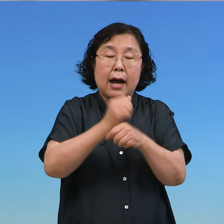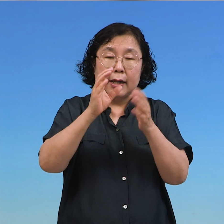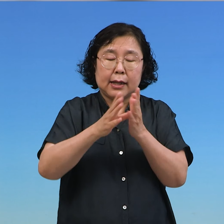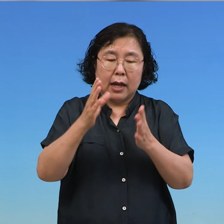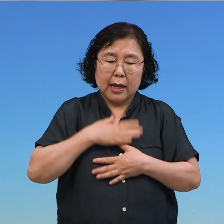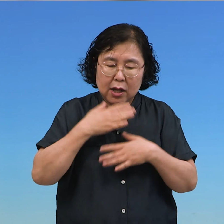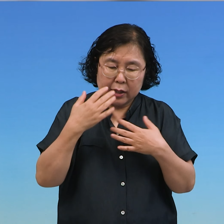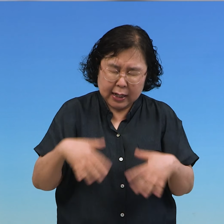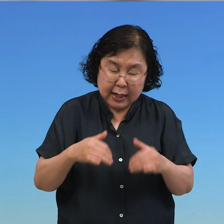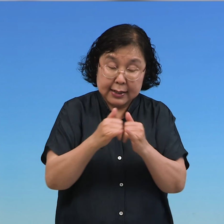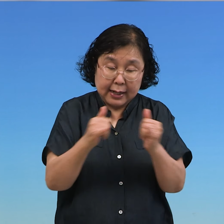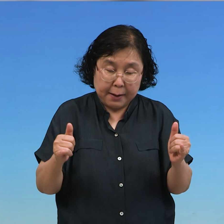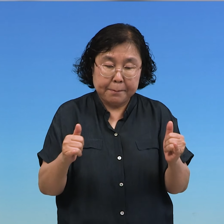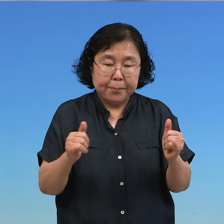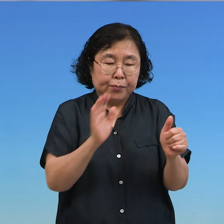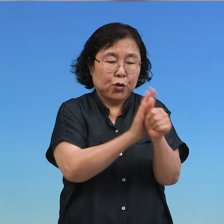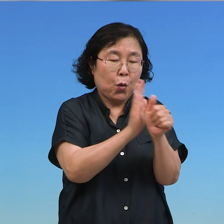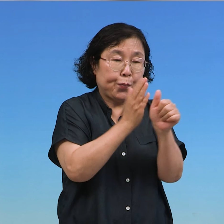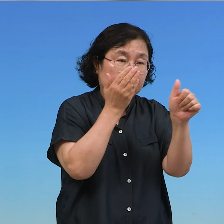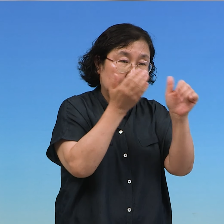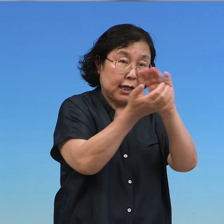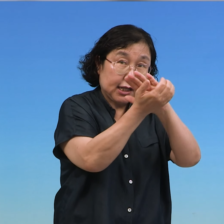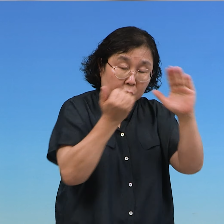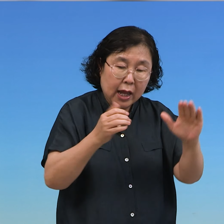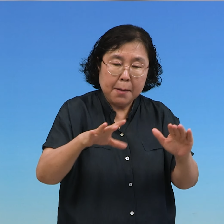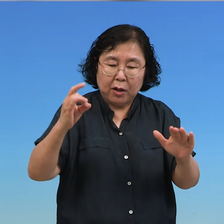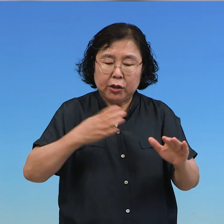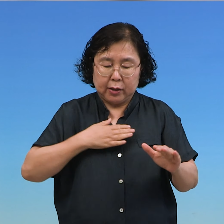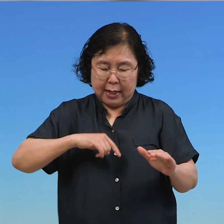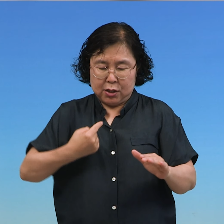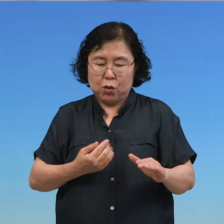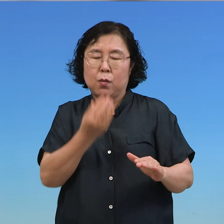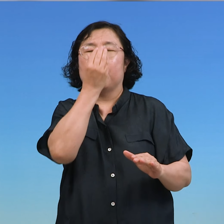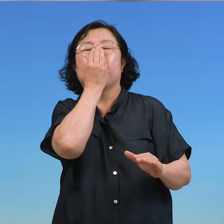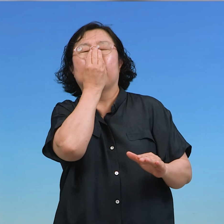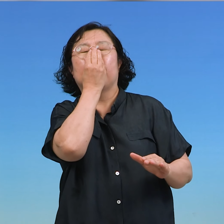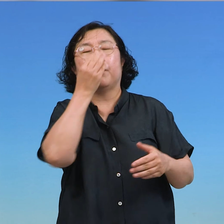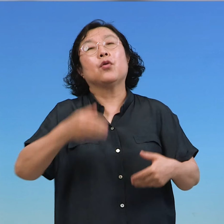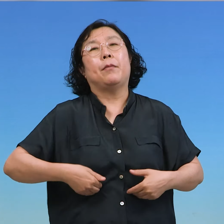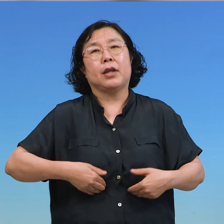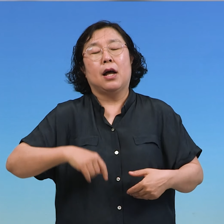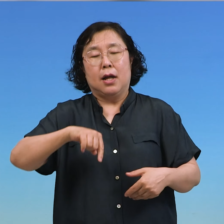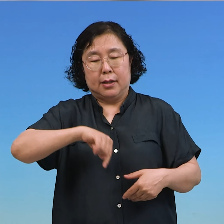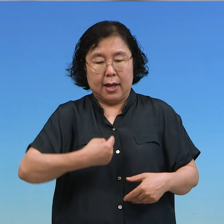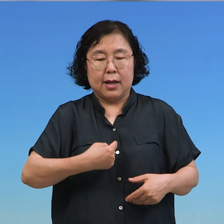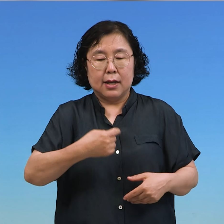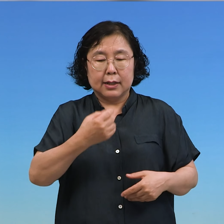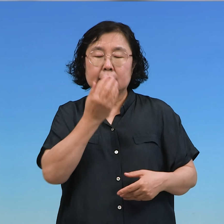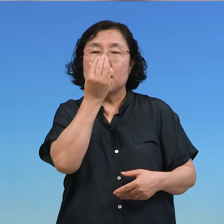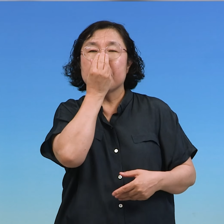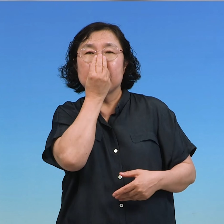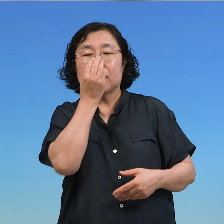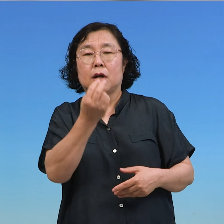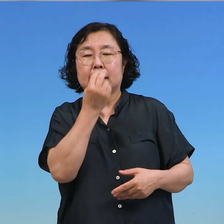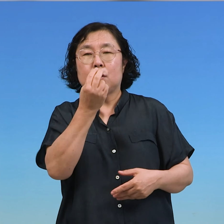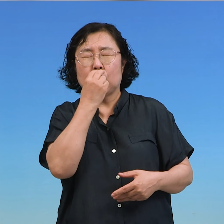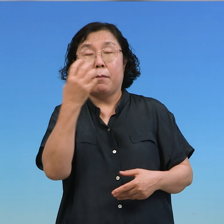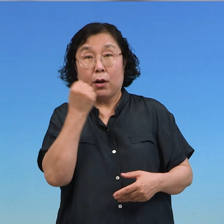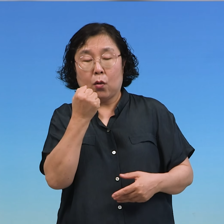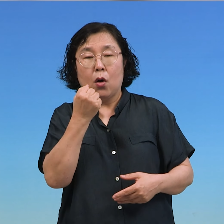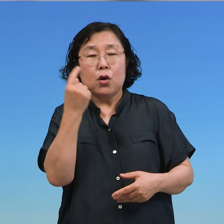장애인들에게 해주기 전에 먼저 당신이 써라 당신이 먼저 써서 산소를 공급받아라 그리고